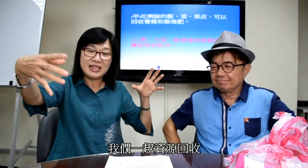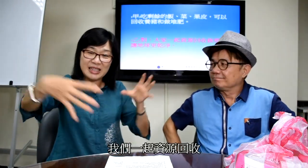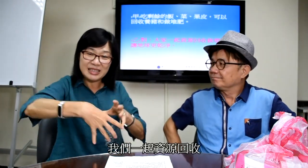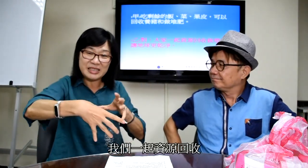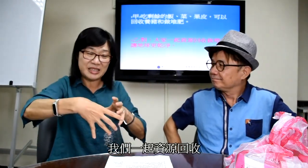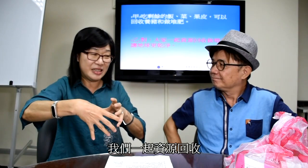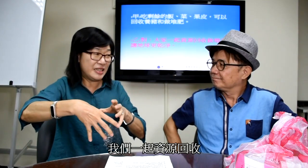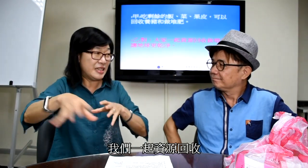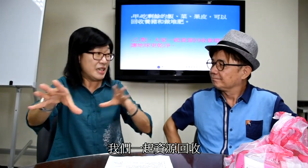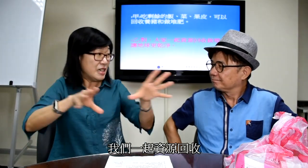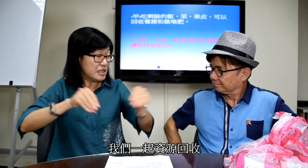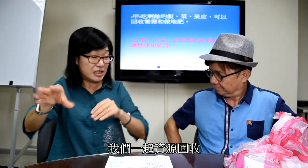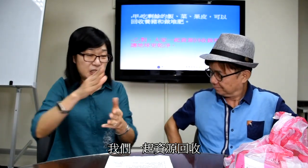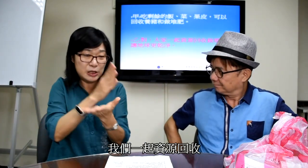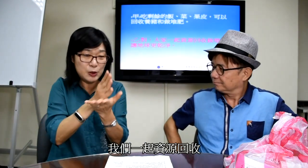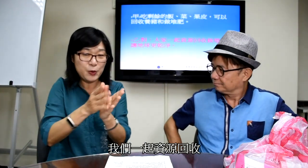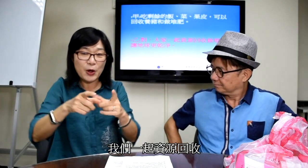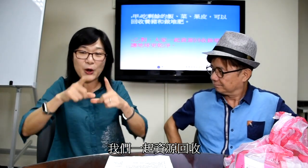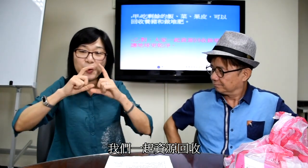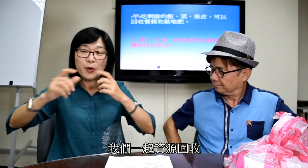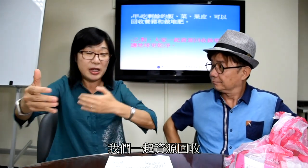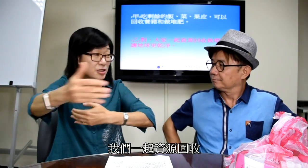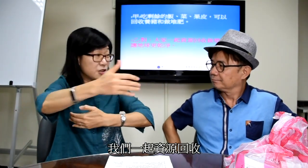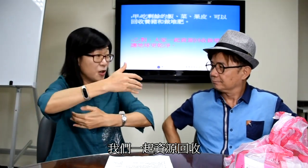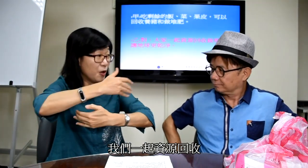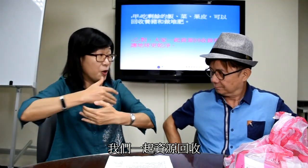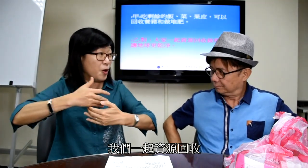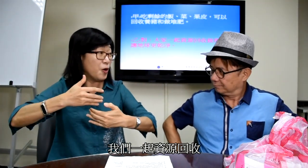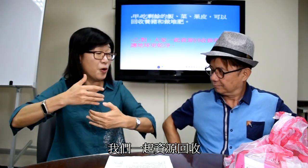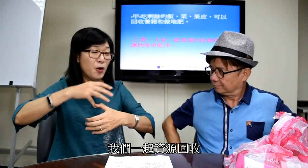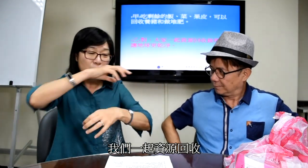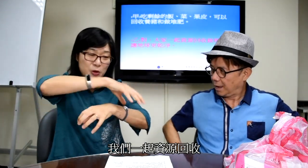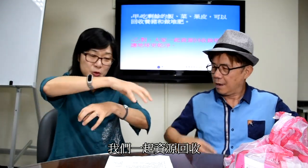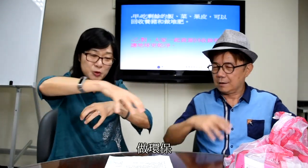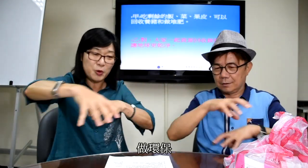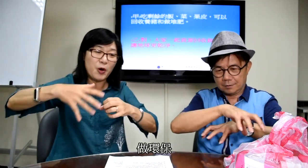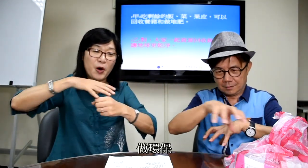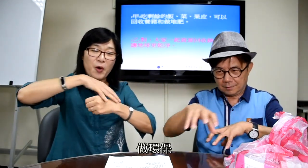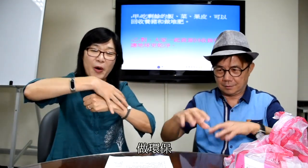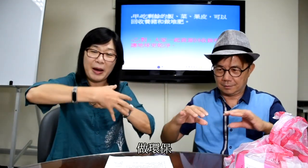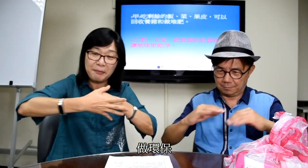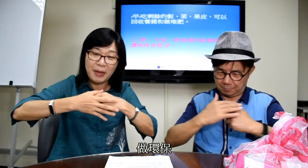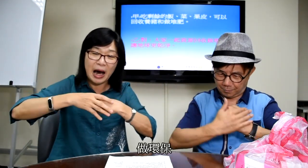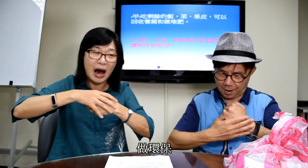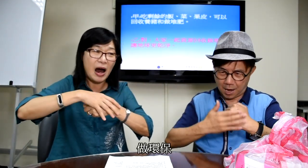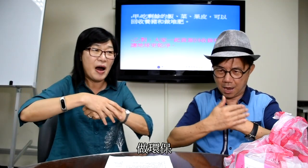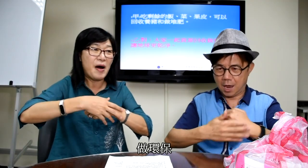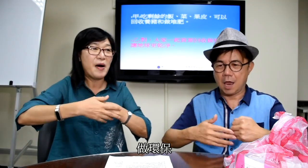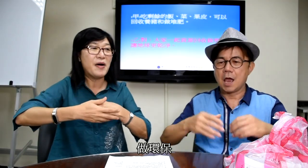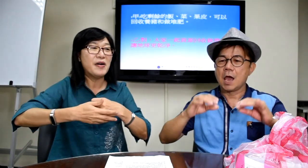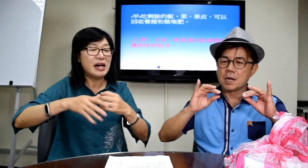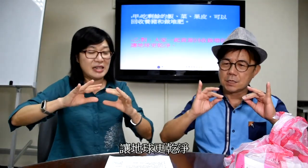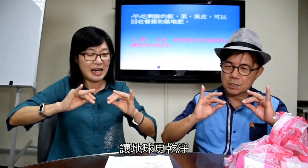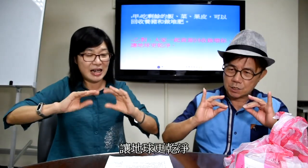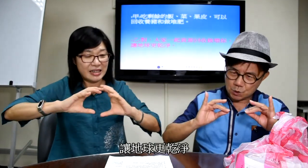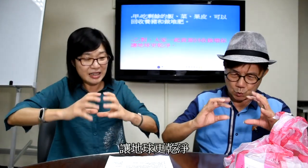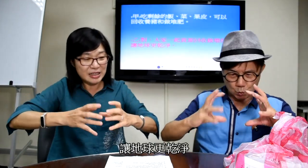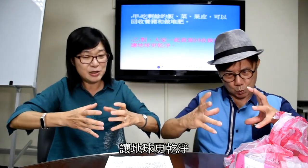一起资源回收，做环保，让地